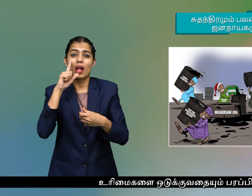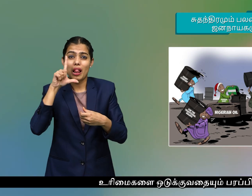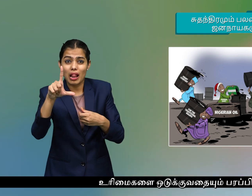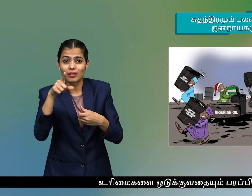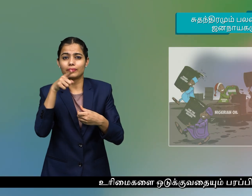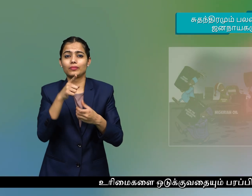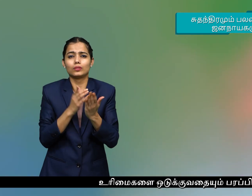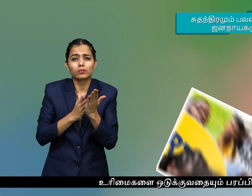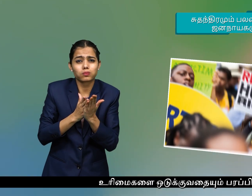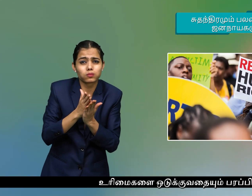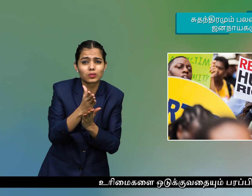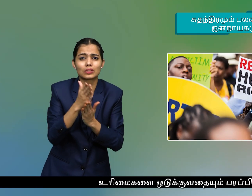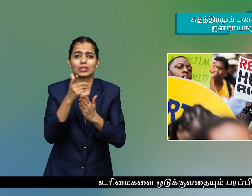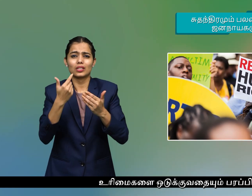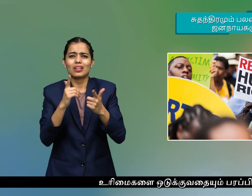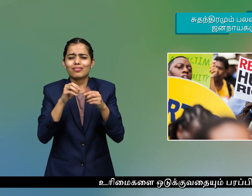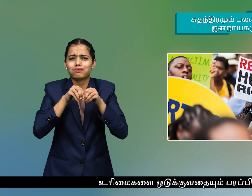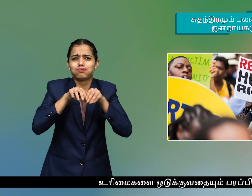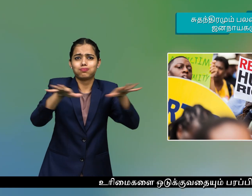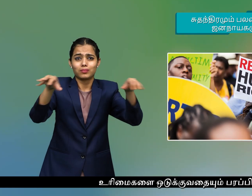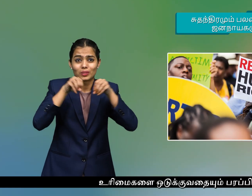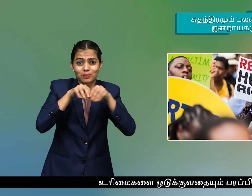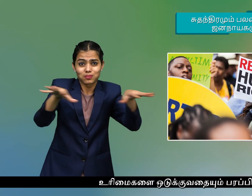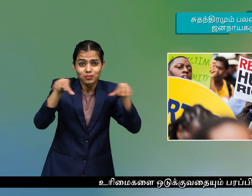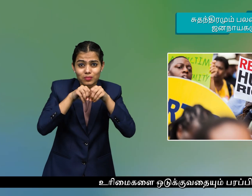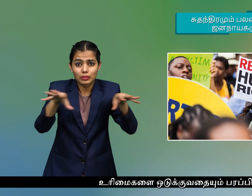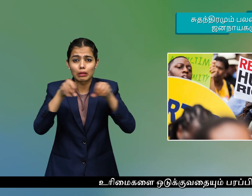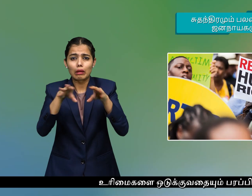உரிமைகளை ஒடுக்குவதையும் பரப்பின.